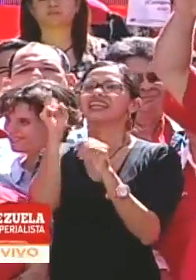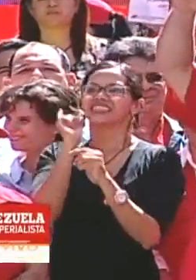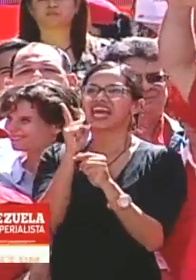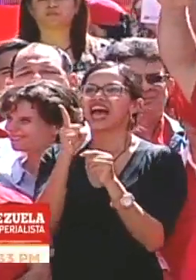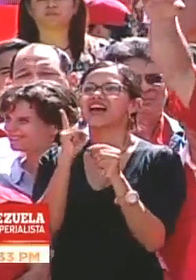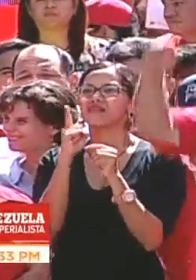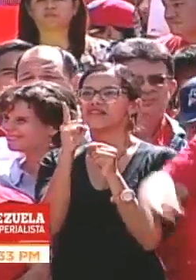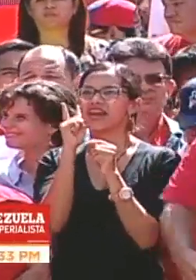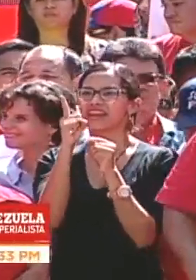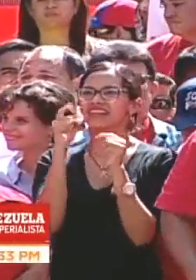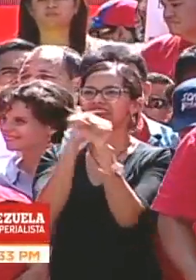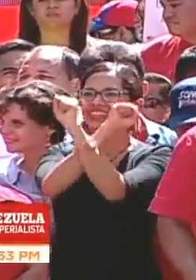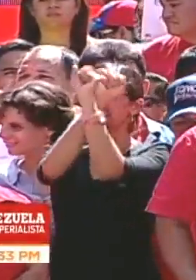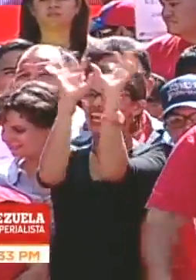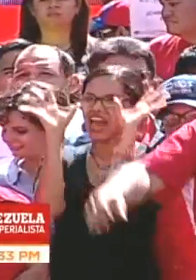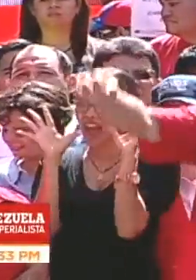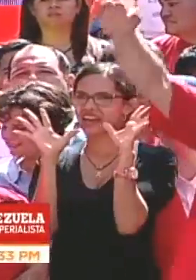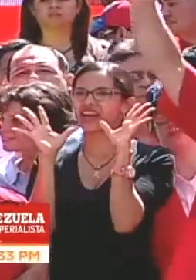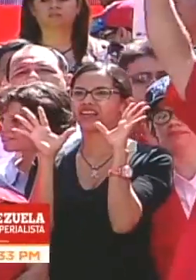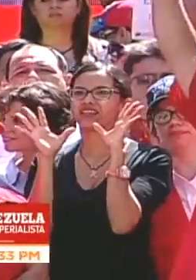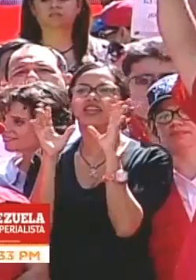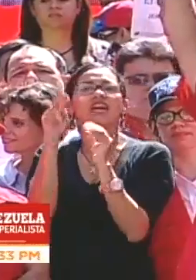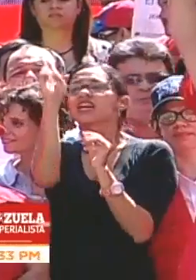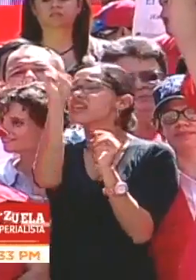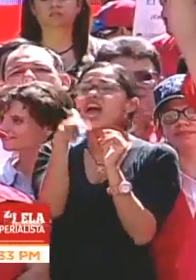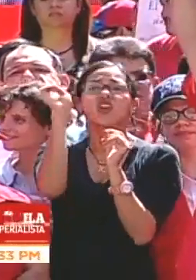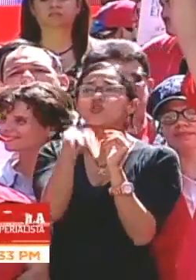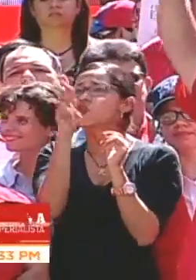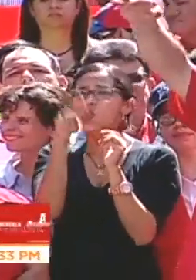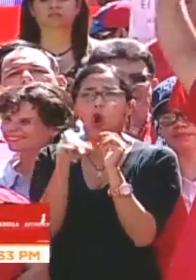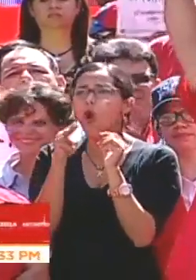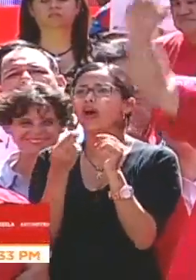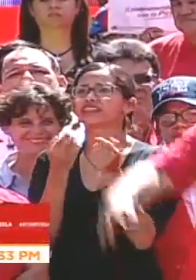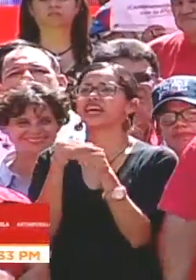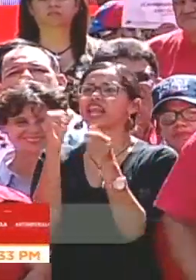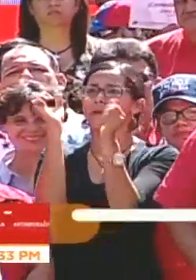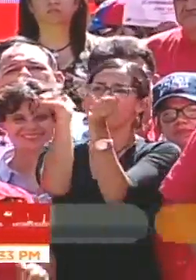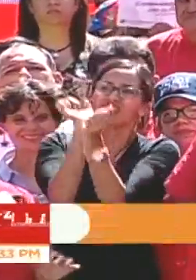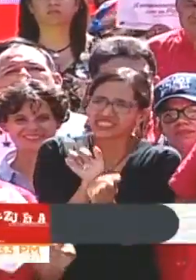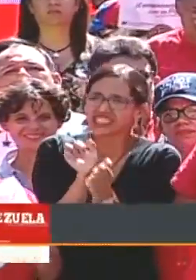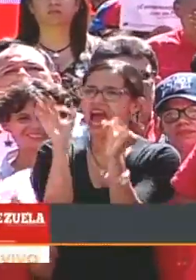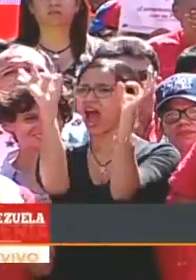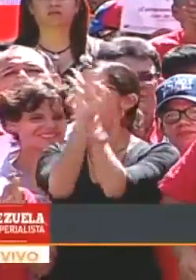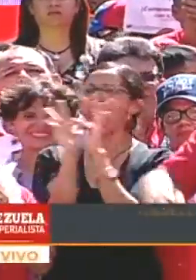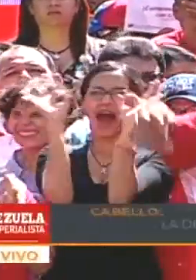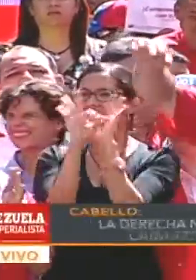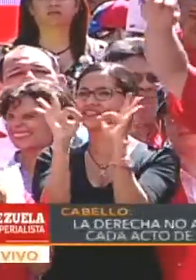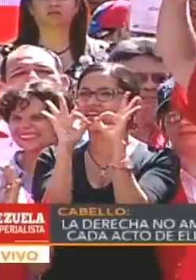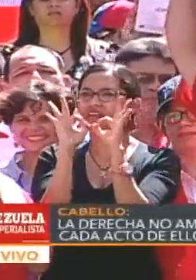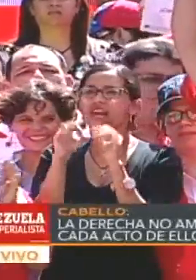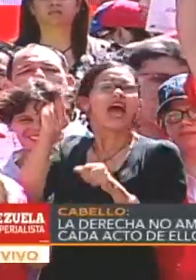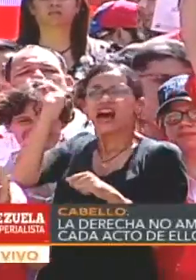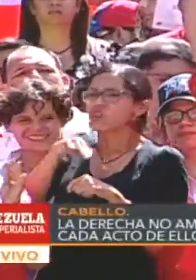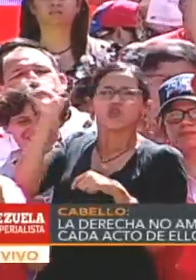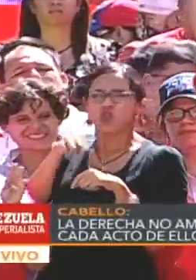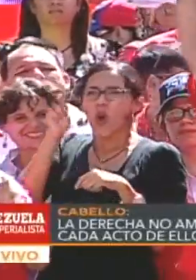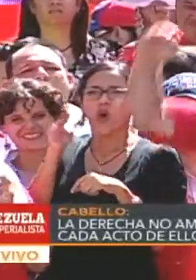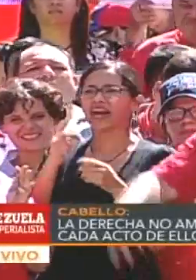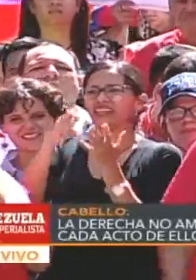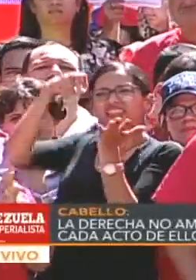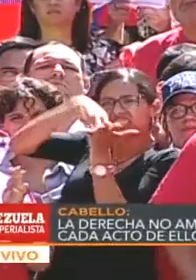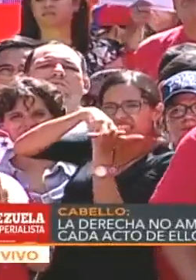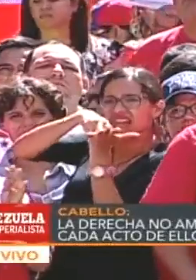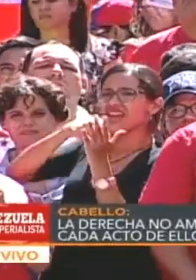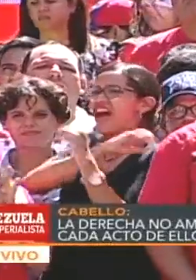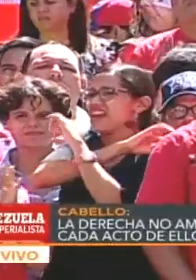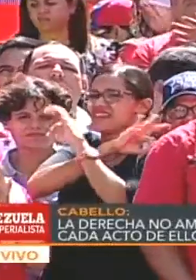estar suficientemente clara que jamás y nunca seremos colonia de nadie, que jamás y nunca estaremos